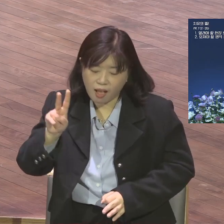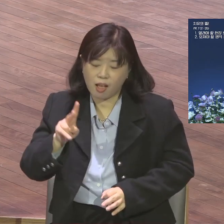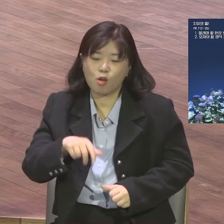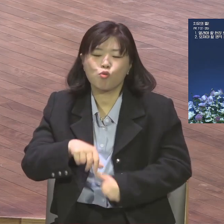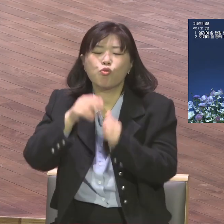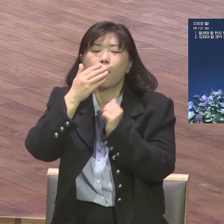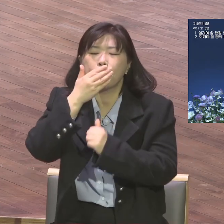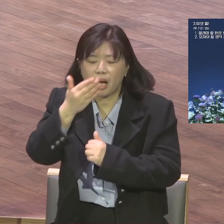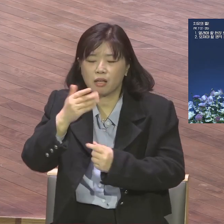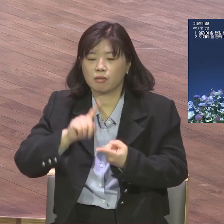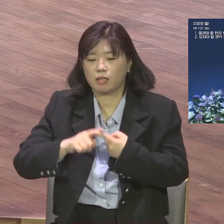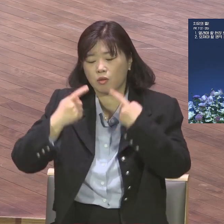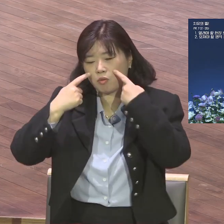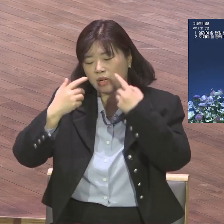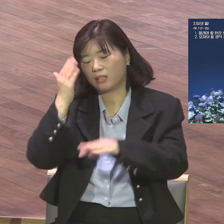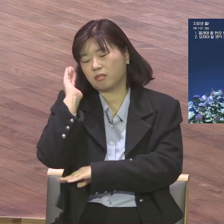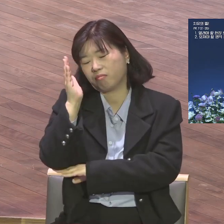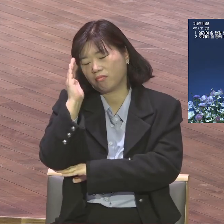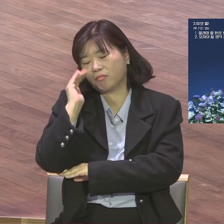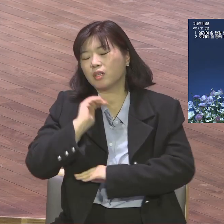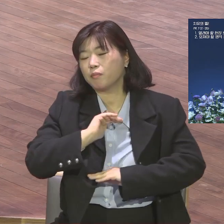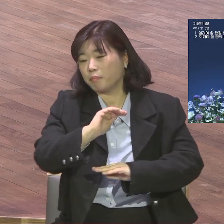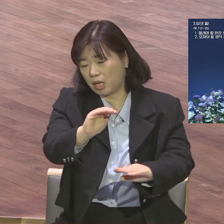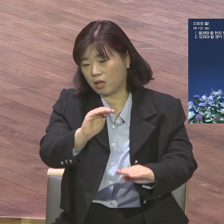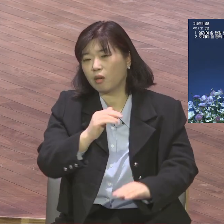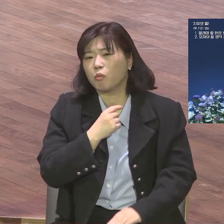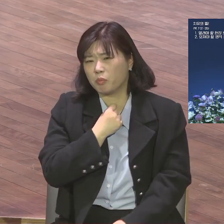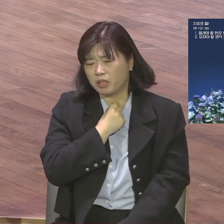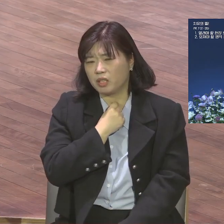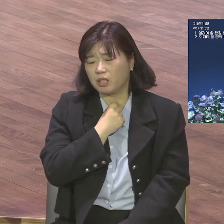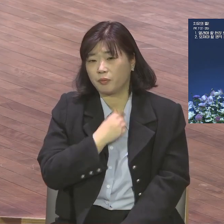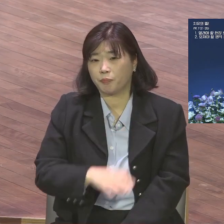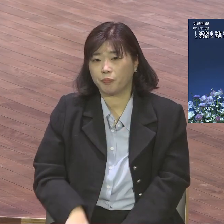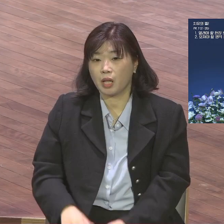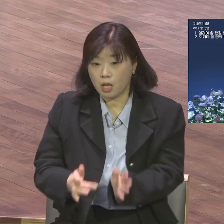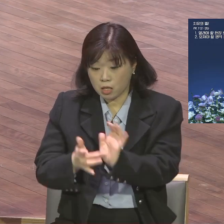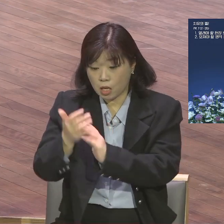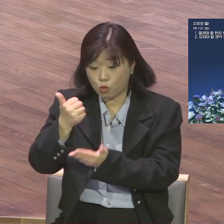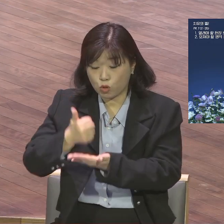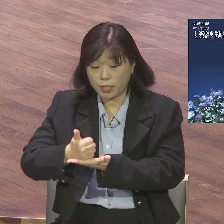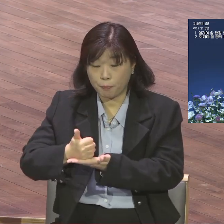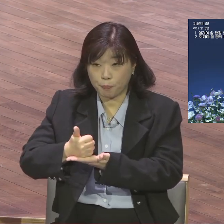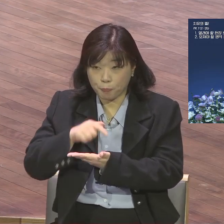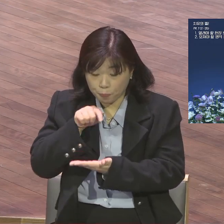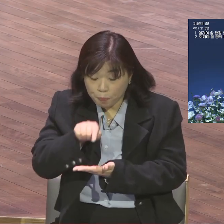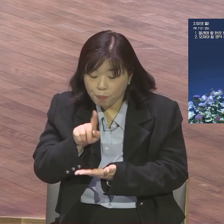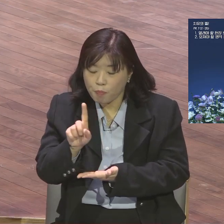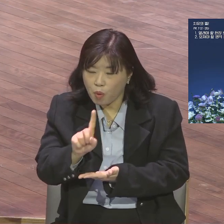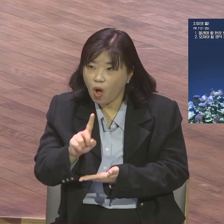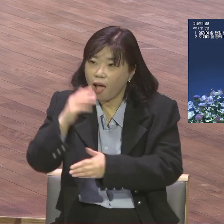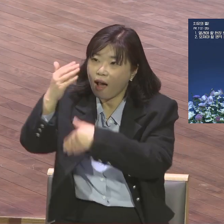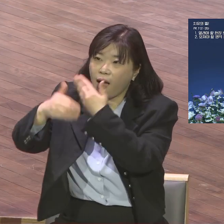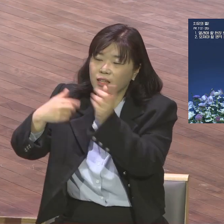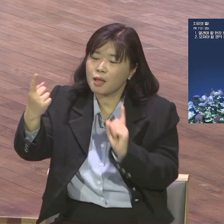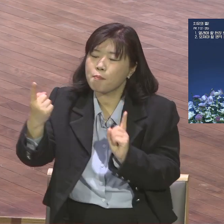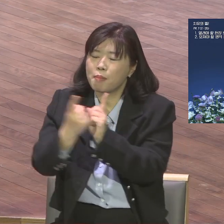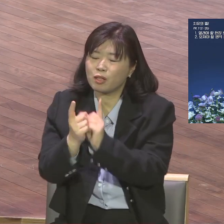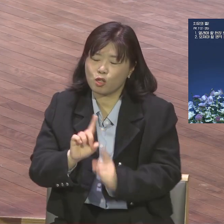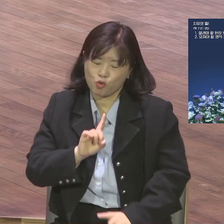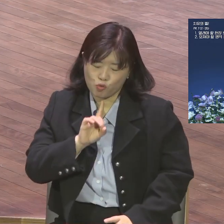아버지께 갈 수 있는 길은 예수밖에 없다. 그 예수밖에 없는데 이 땅에 살면서 그리스도를